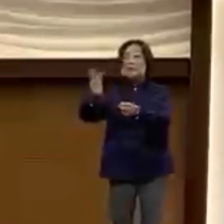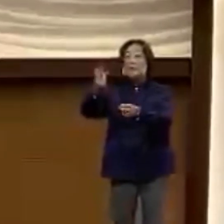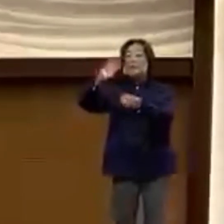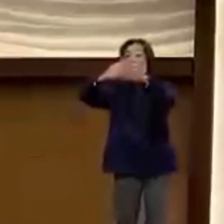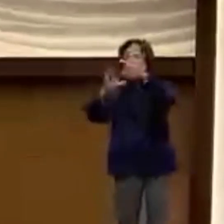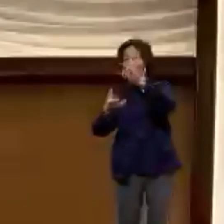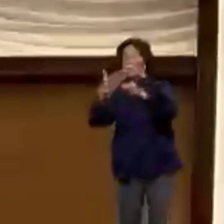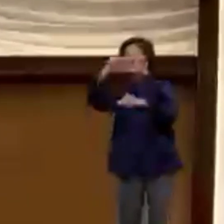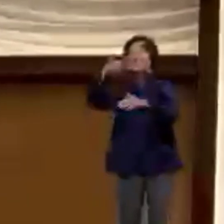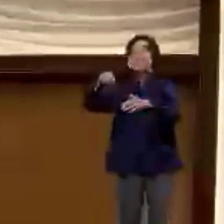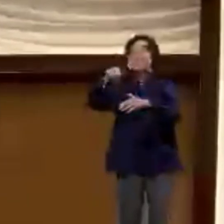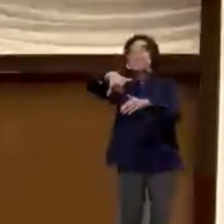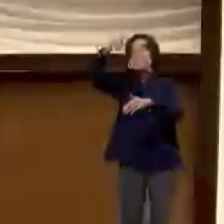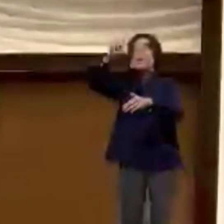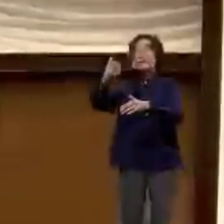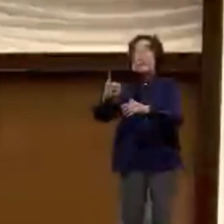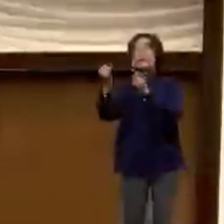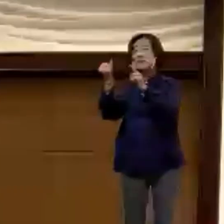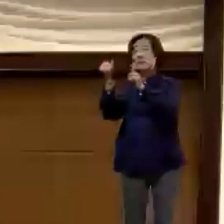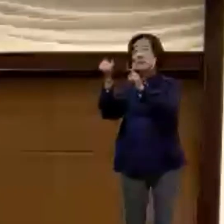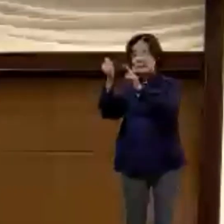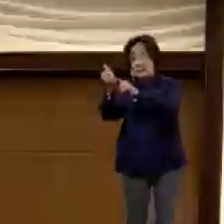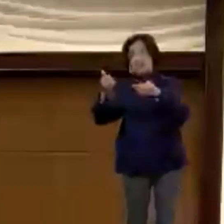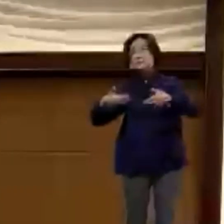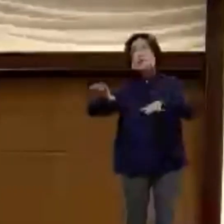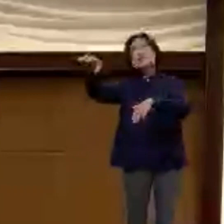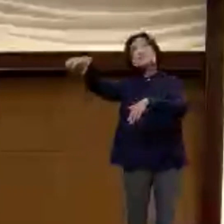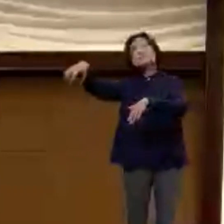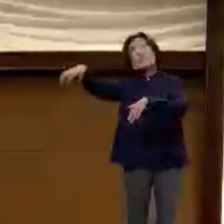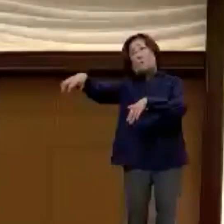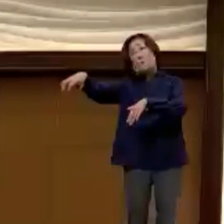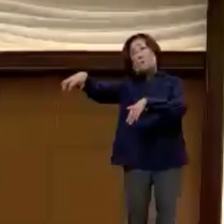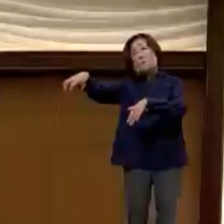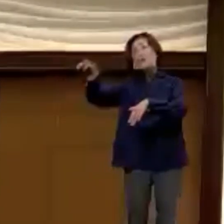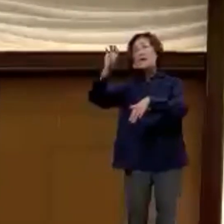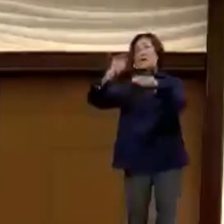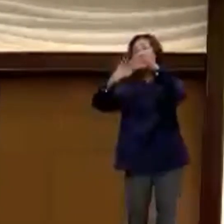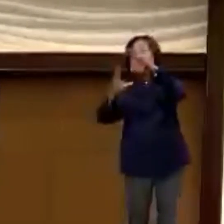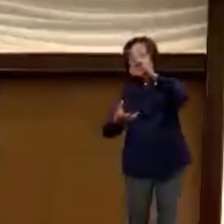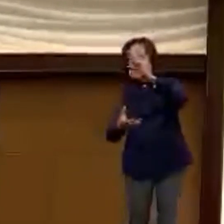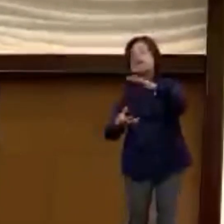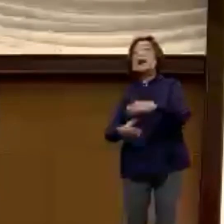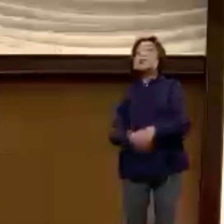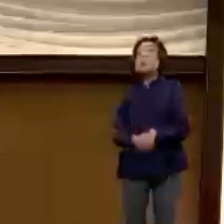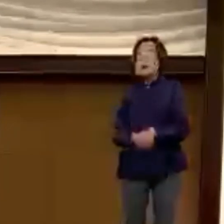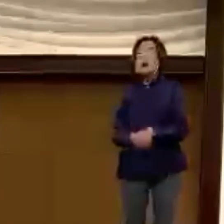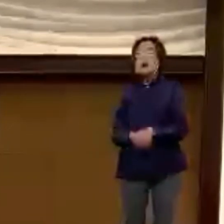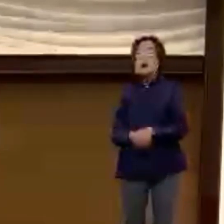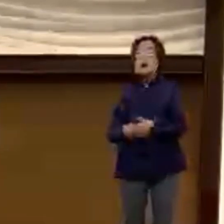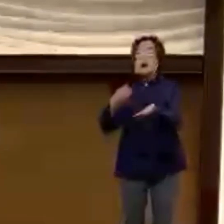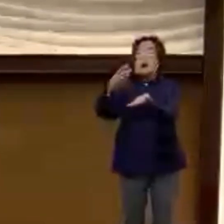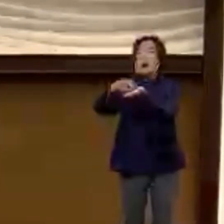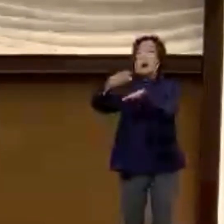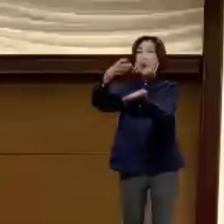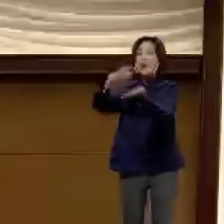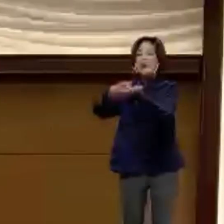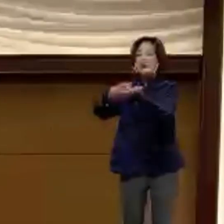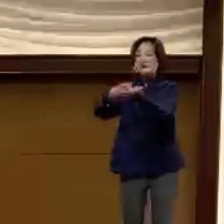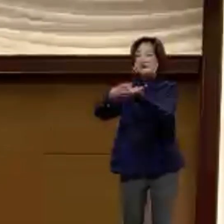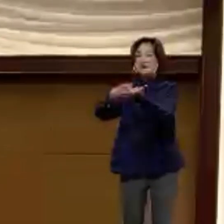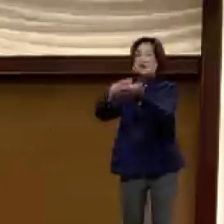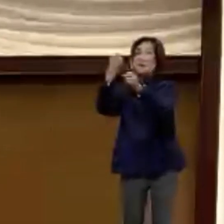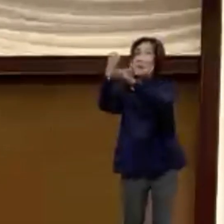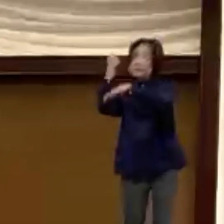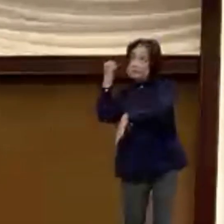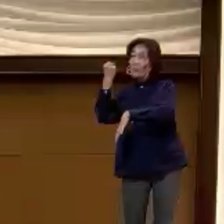の生まれたところであります。江藤公はこう言ってます。すべての法律のもとは人権に